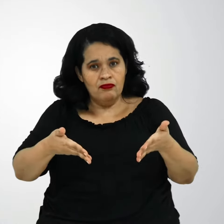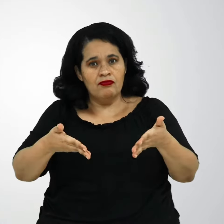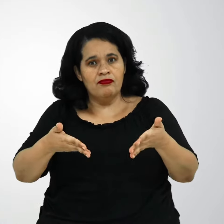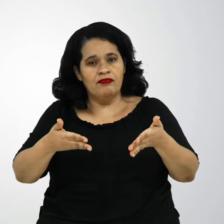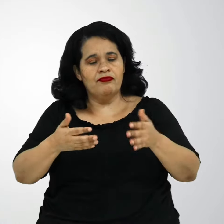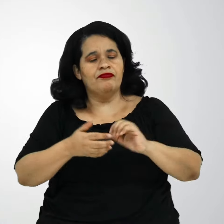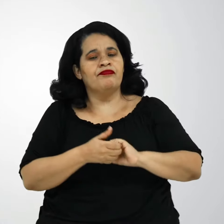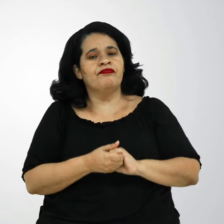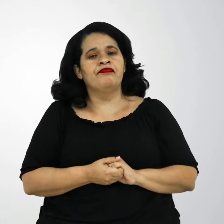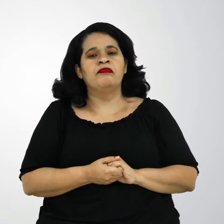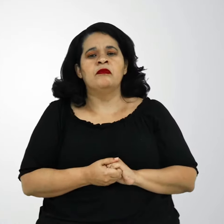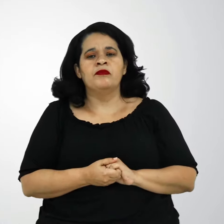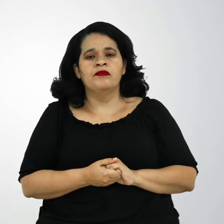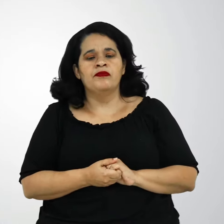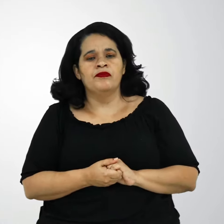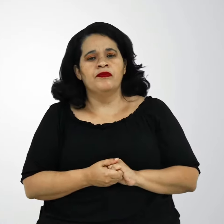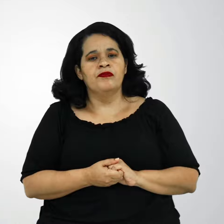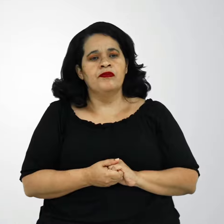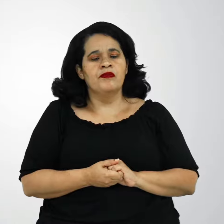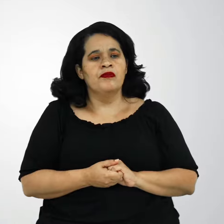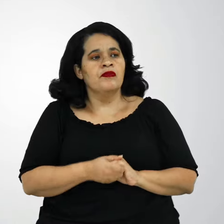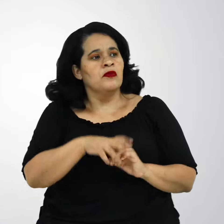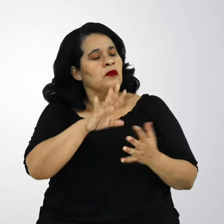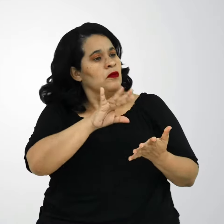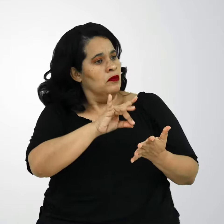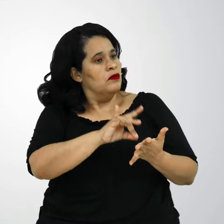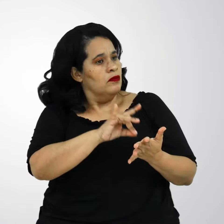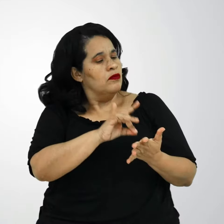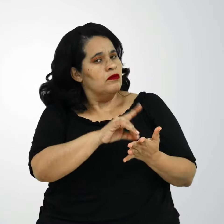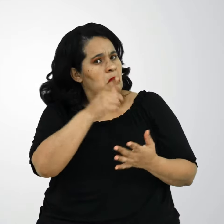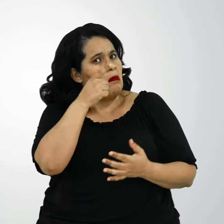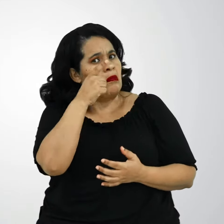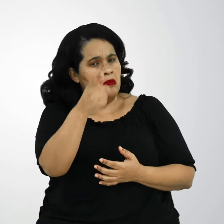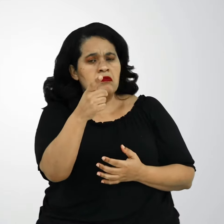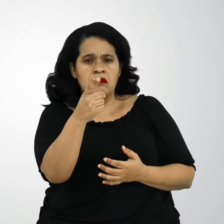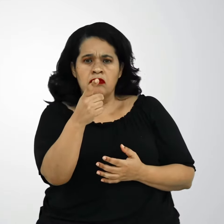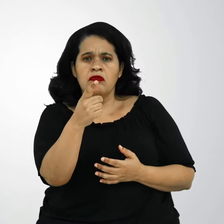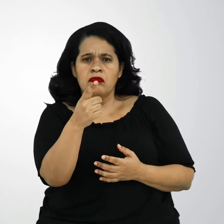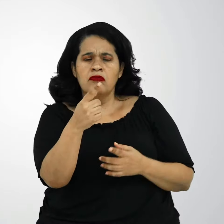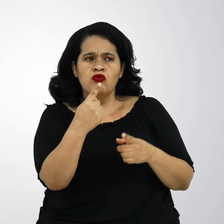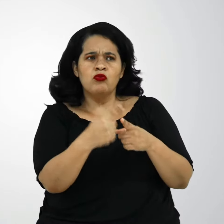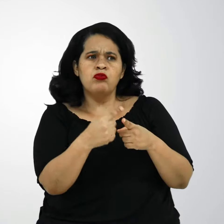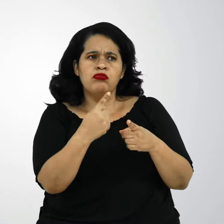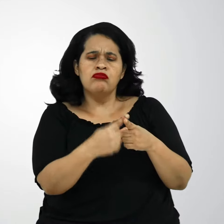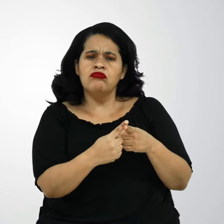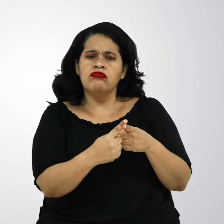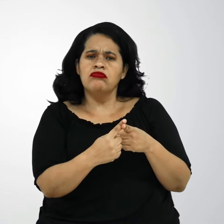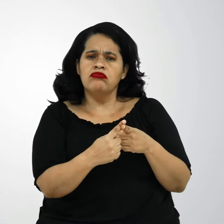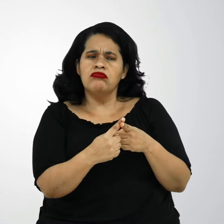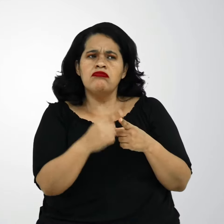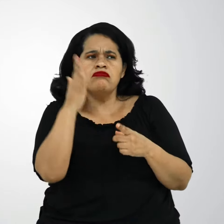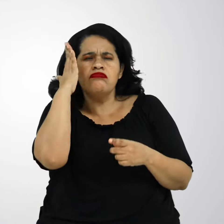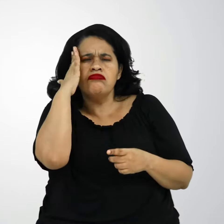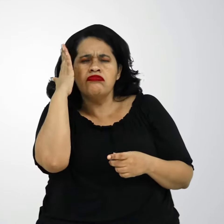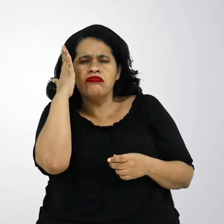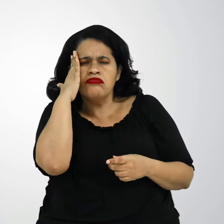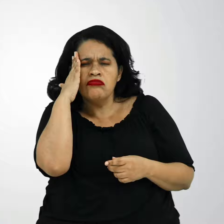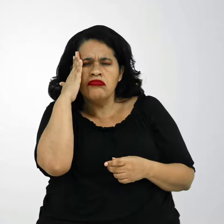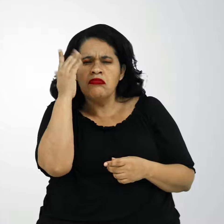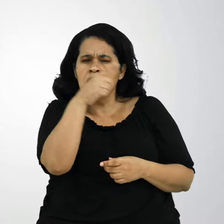isso aí. Acho que é muito interessante a gente ter esse pano de fundo, né? Você que